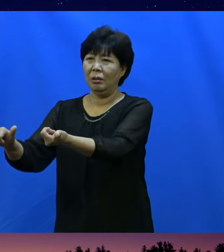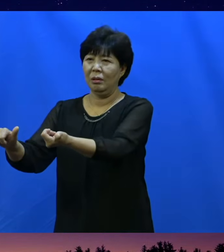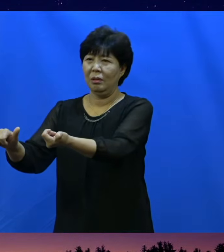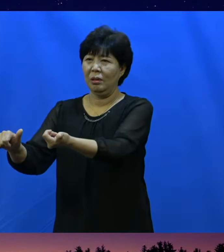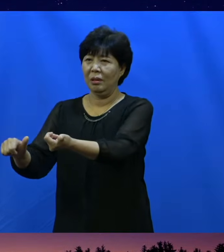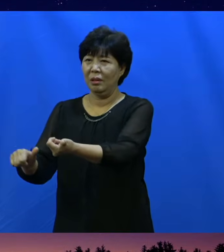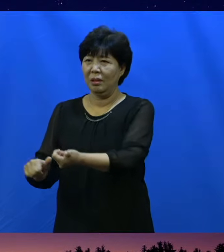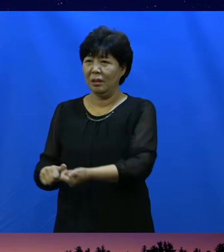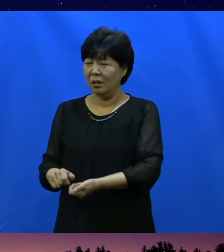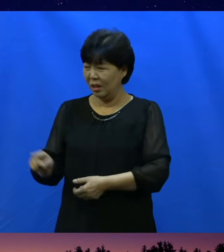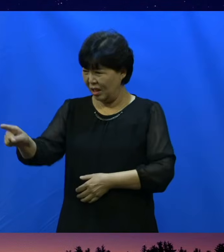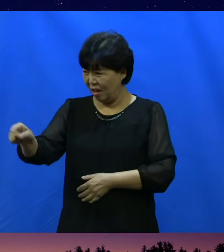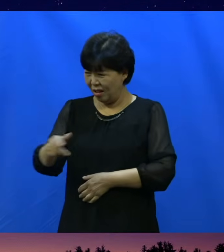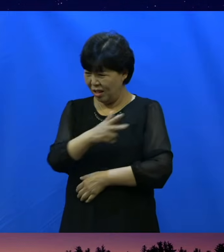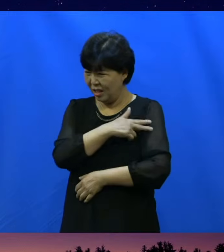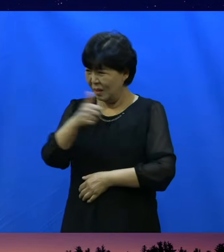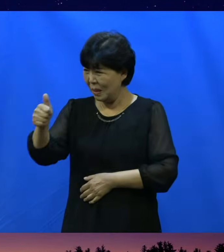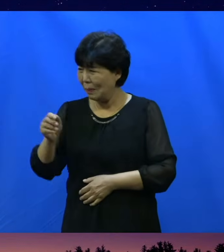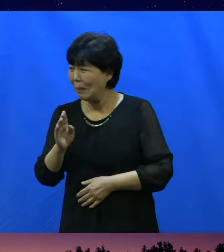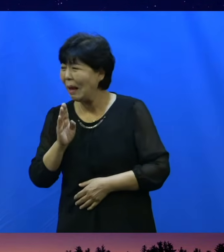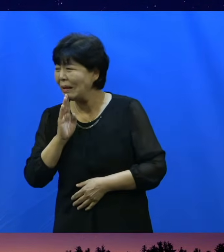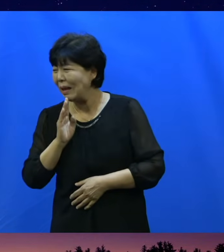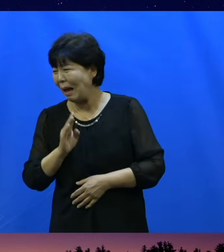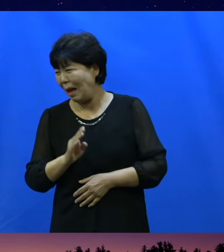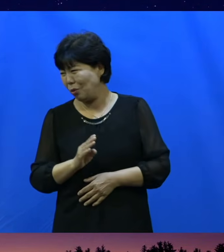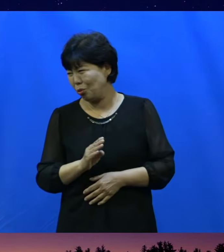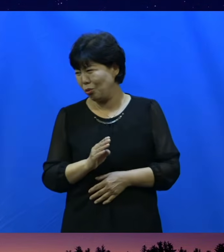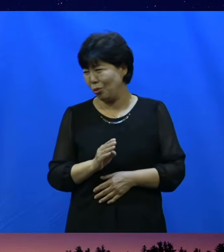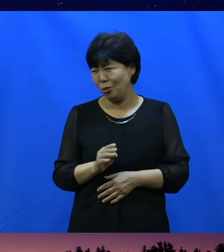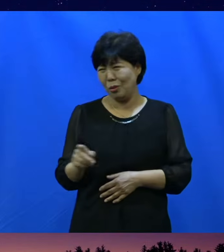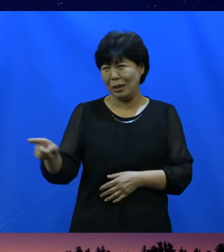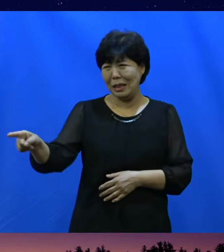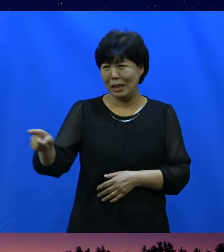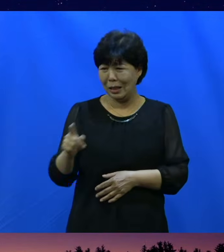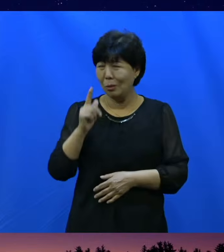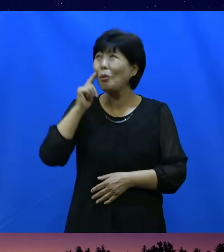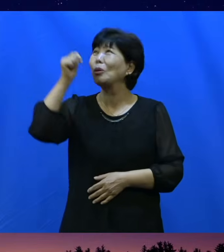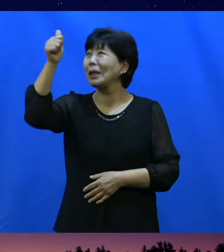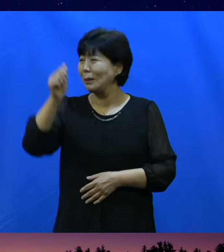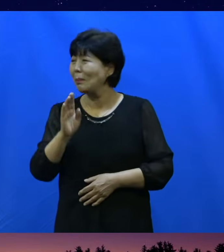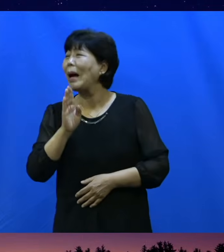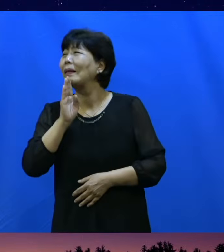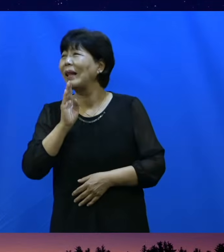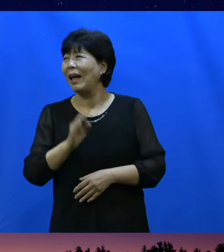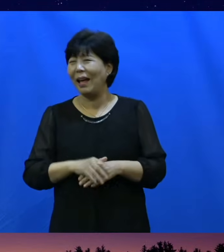너가 뭐 집사야, 너가 뭐 장로야, 너가 무슨 목사야,